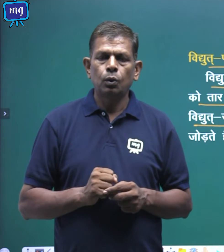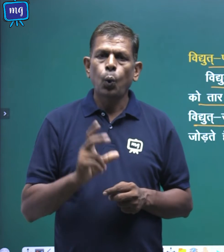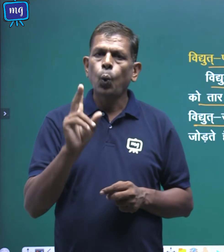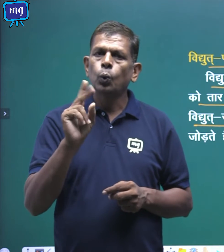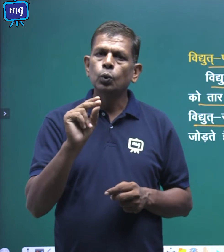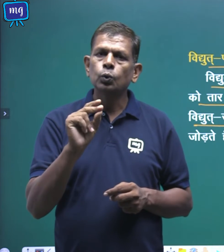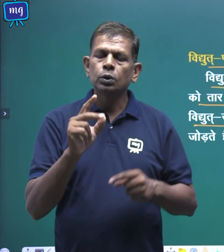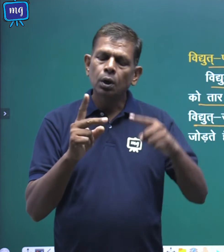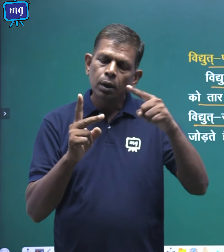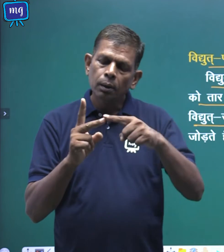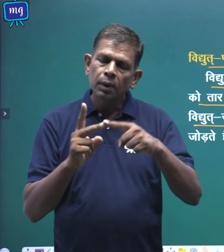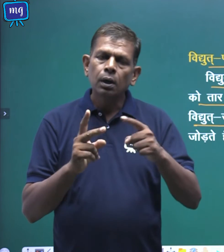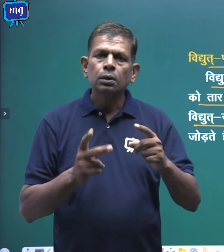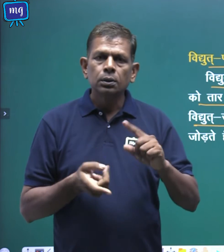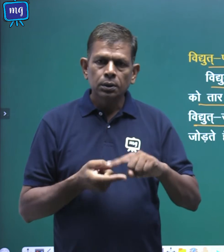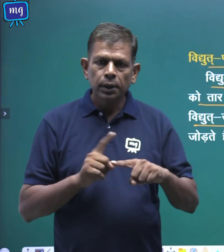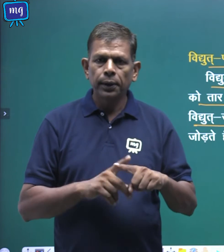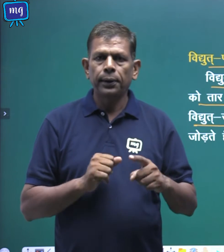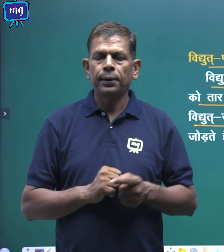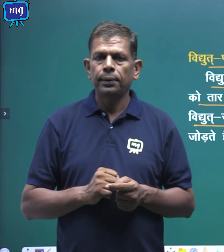दूसरे टर्मिनल से